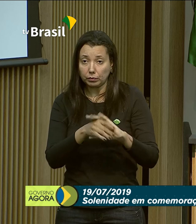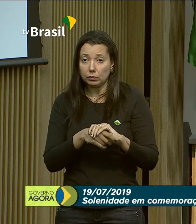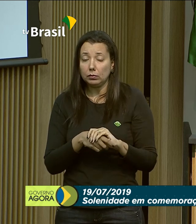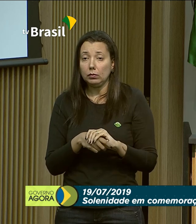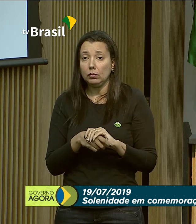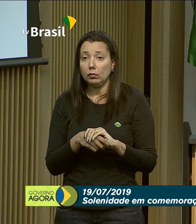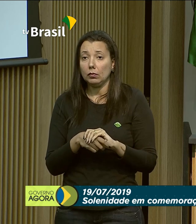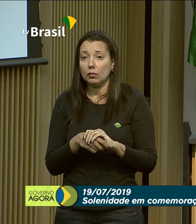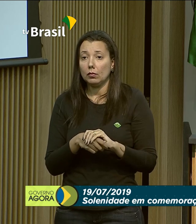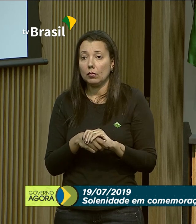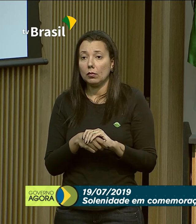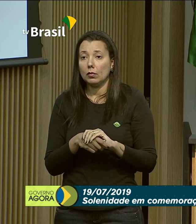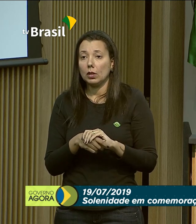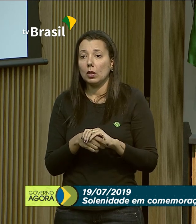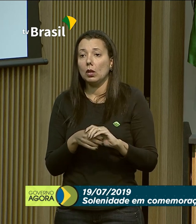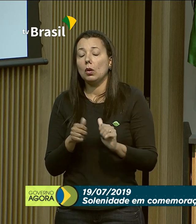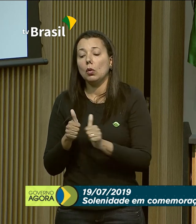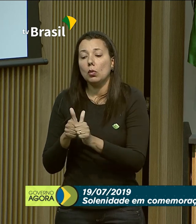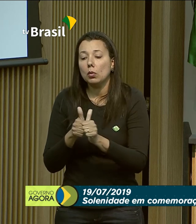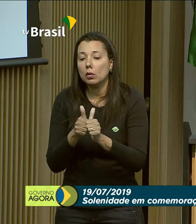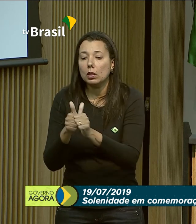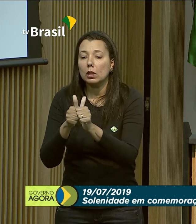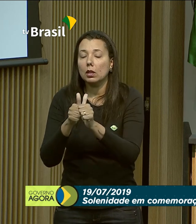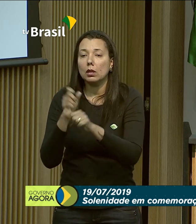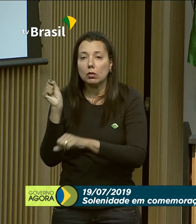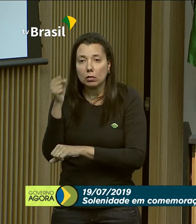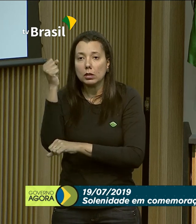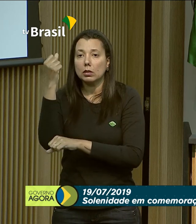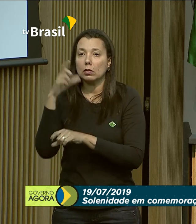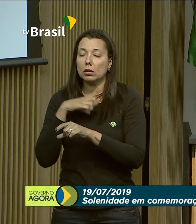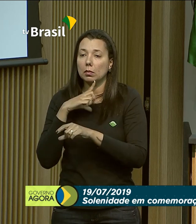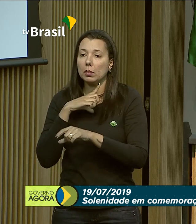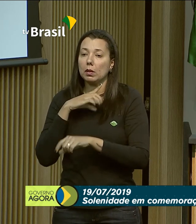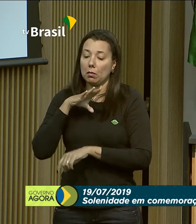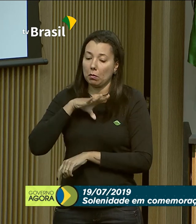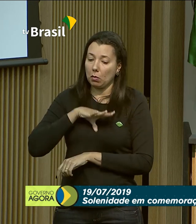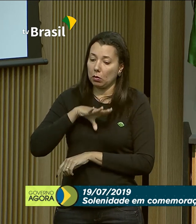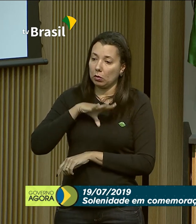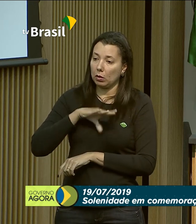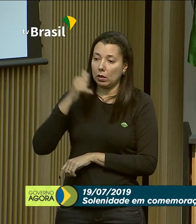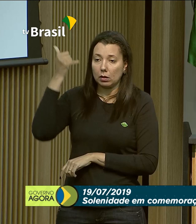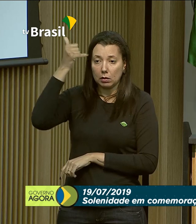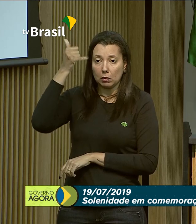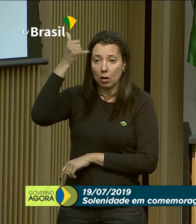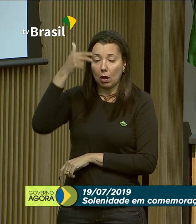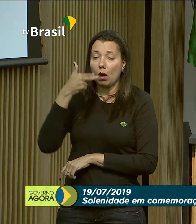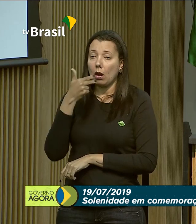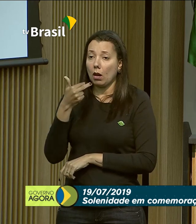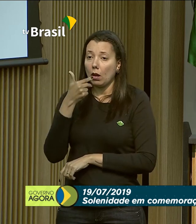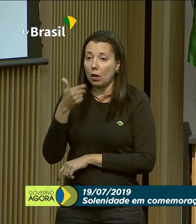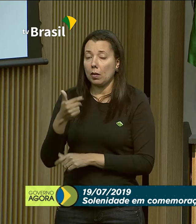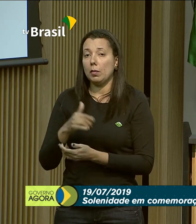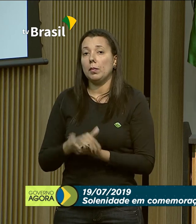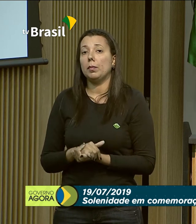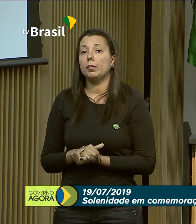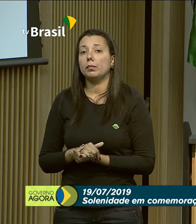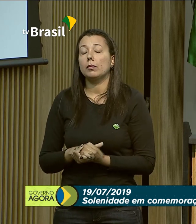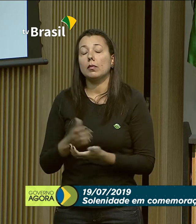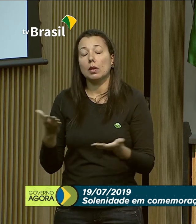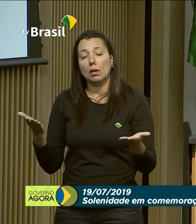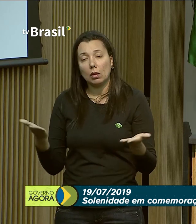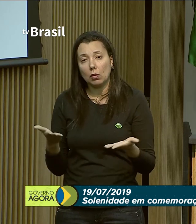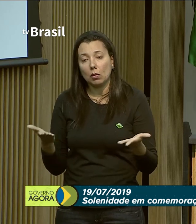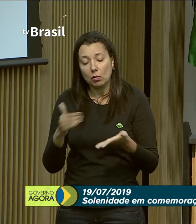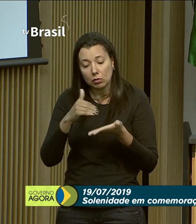disponibilizamos o Guia do Torcedor, editado nos idiomas português, espanhol e inglês. Recentemente,